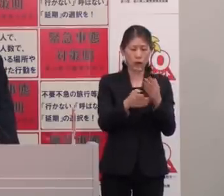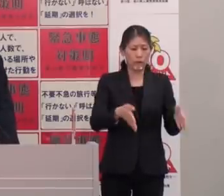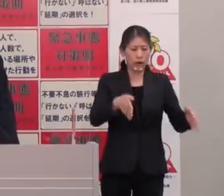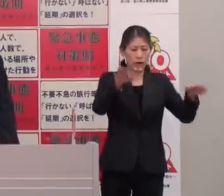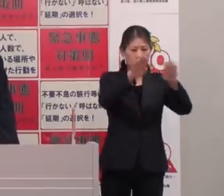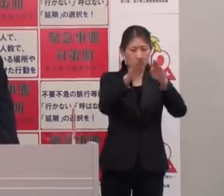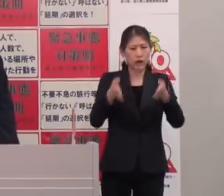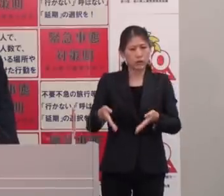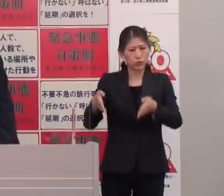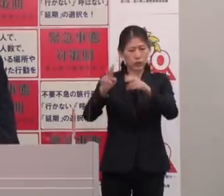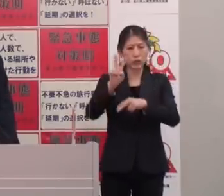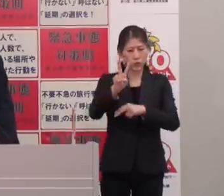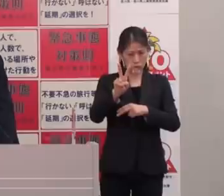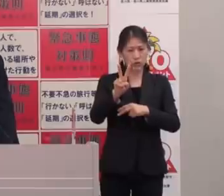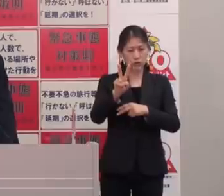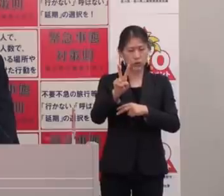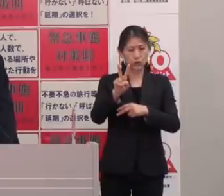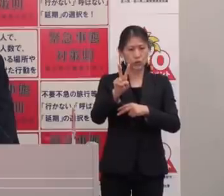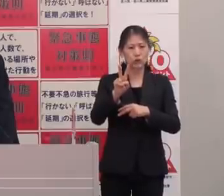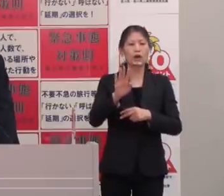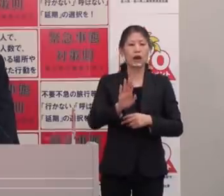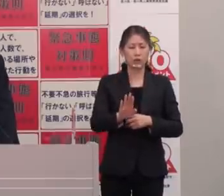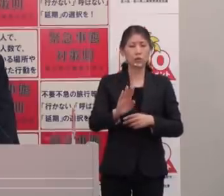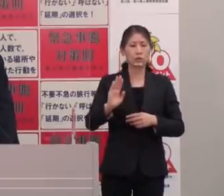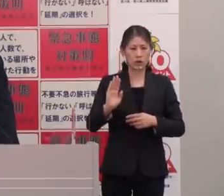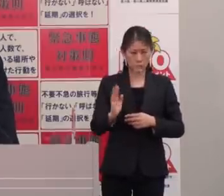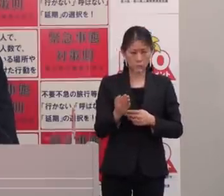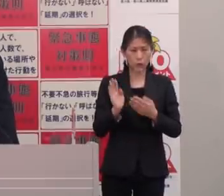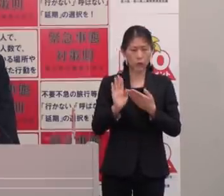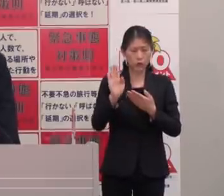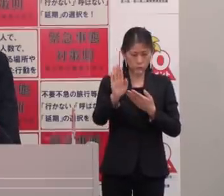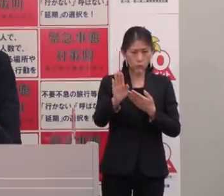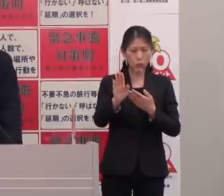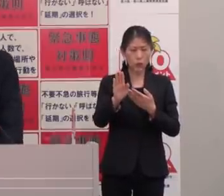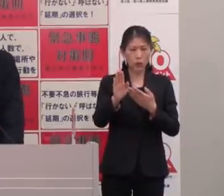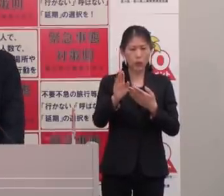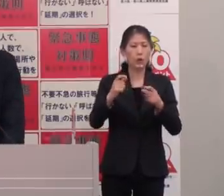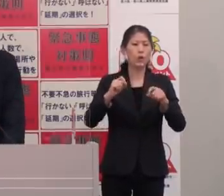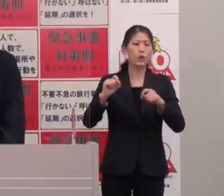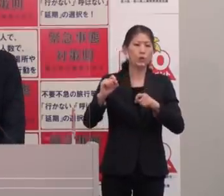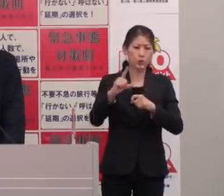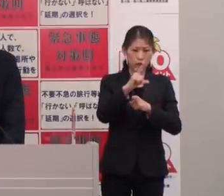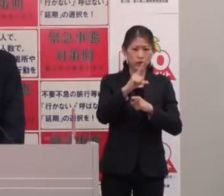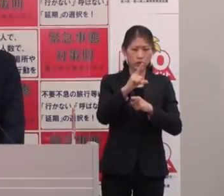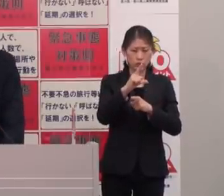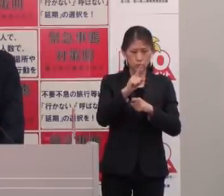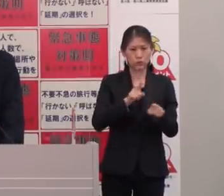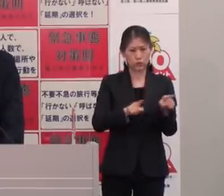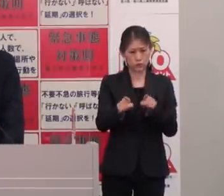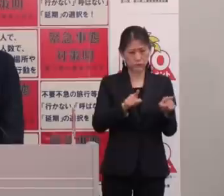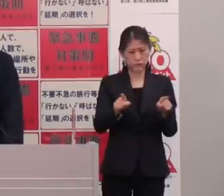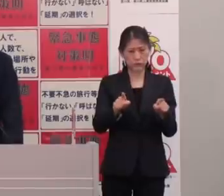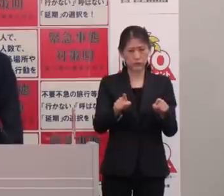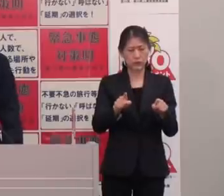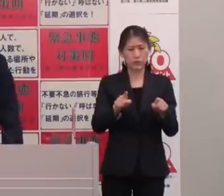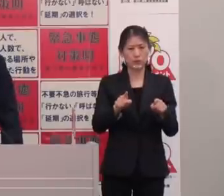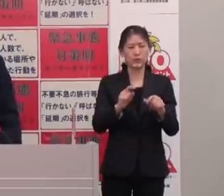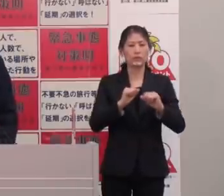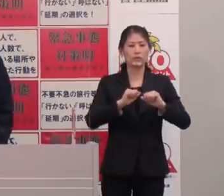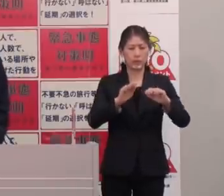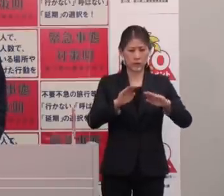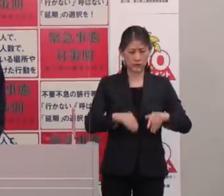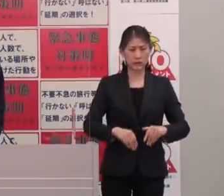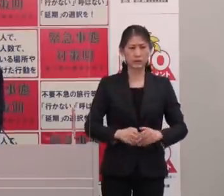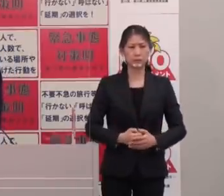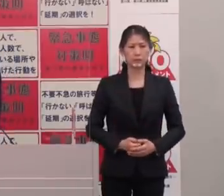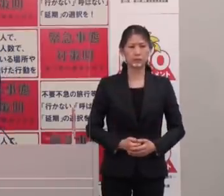していることを踏まえ、増設に向けた検討を私から指示したところであります。また県内感染状況が悪化